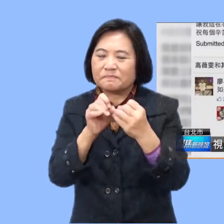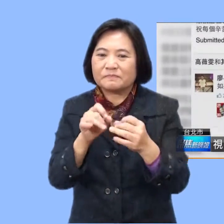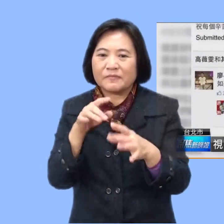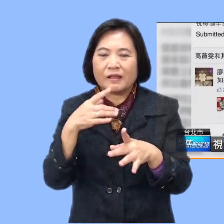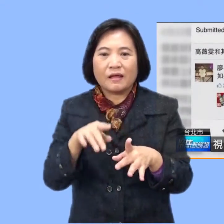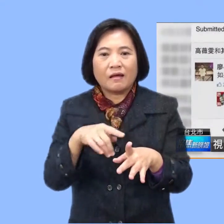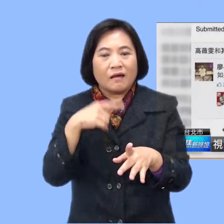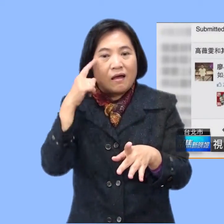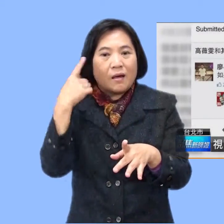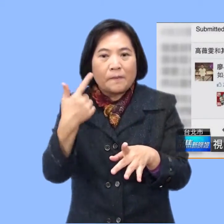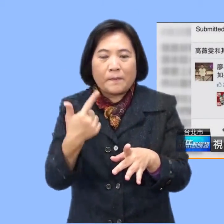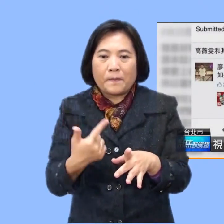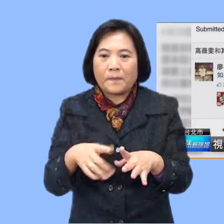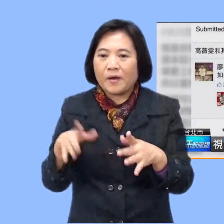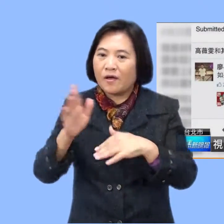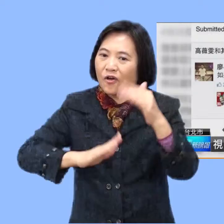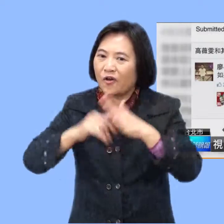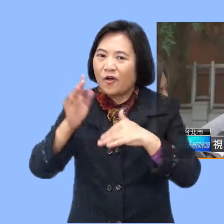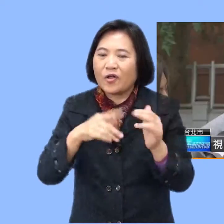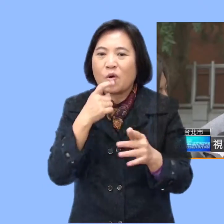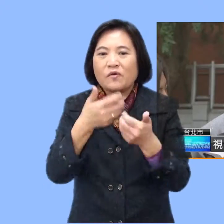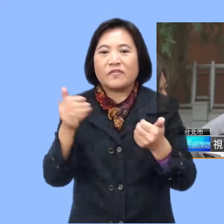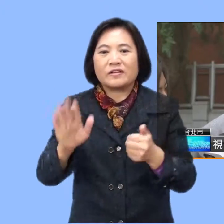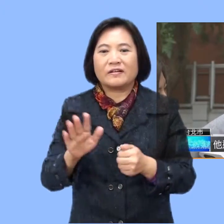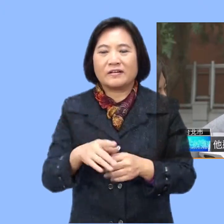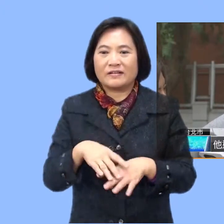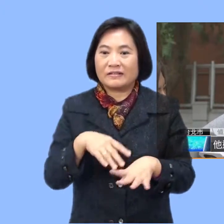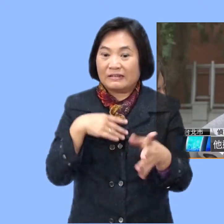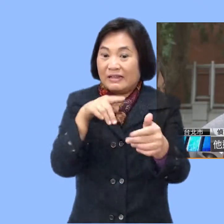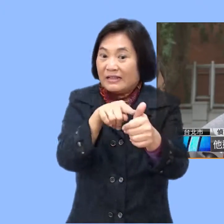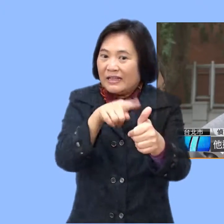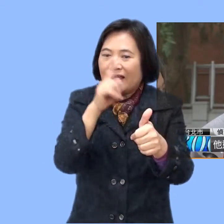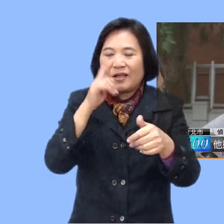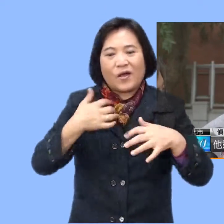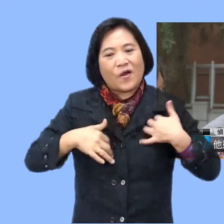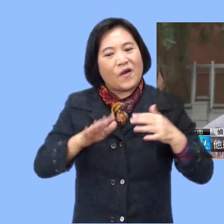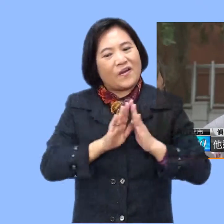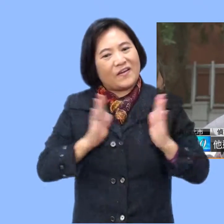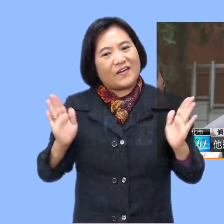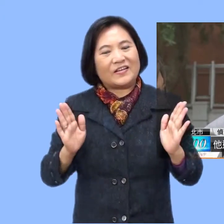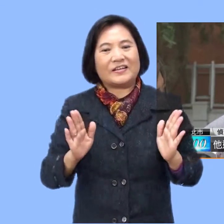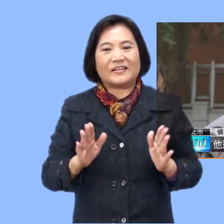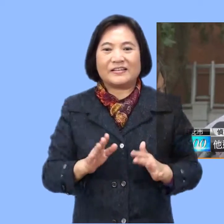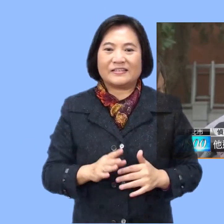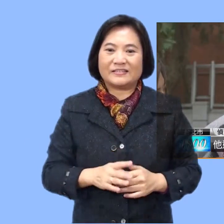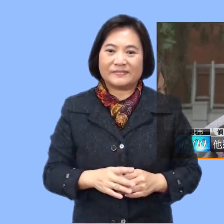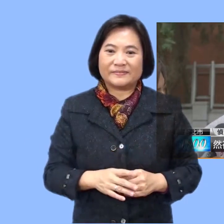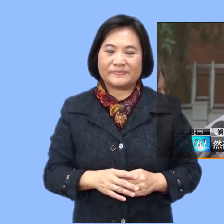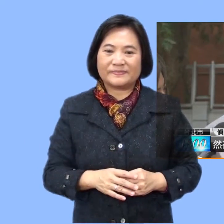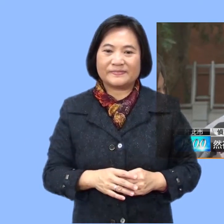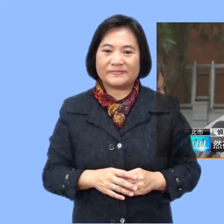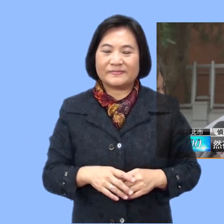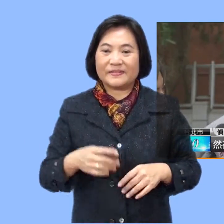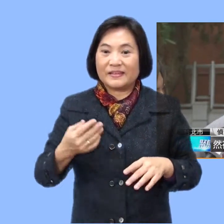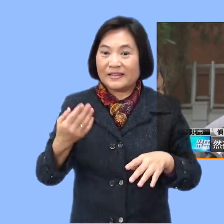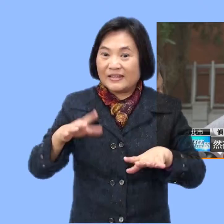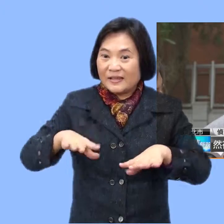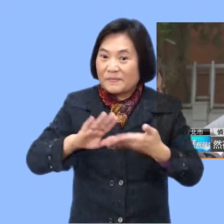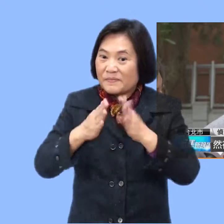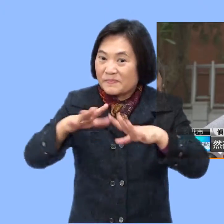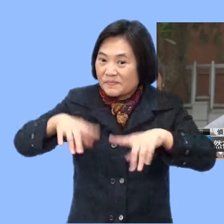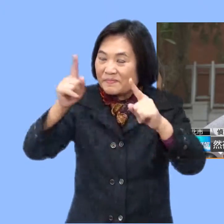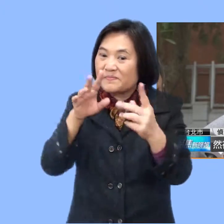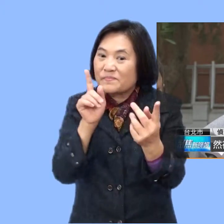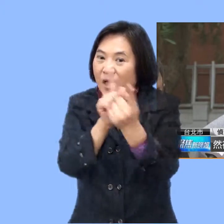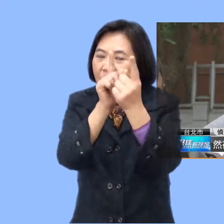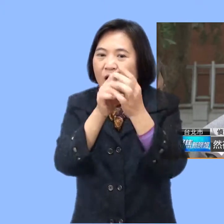想不到小小举动开启了彼此的缘分。 他还蛮乐观开朗的，然后也